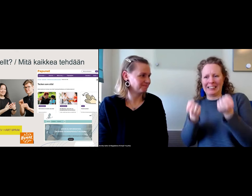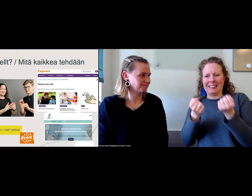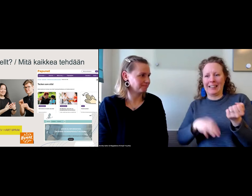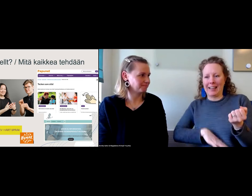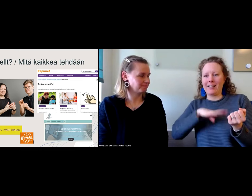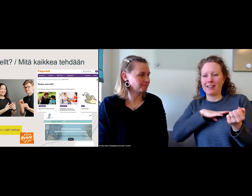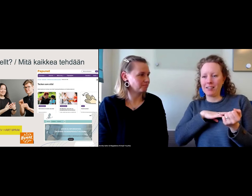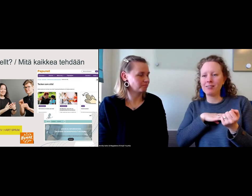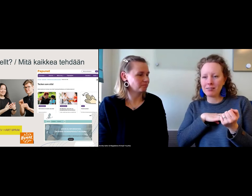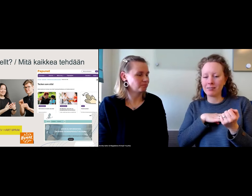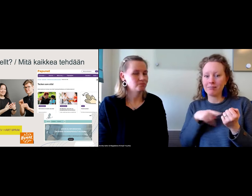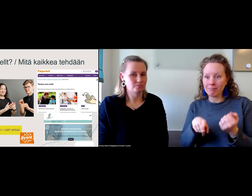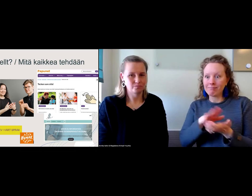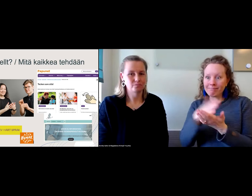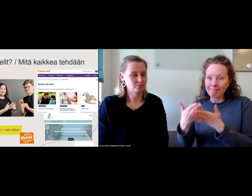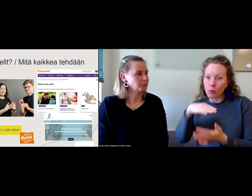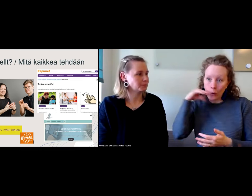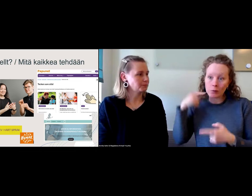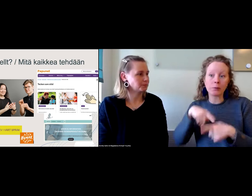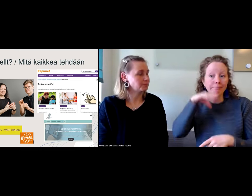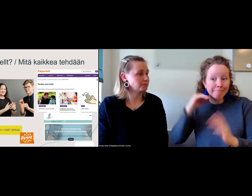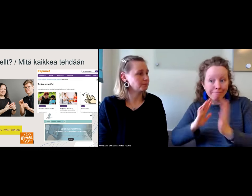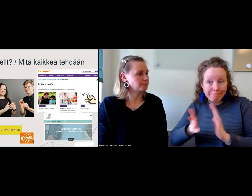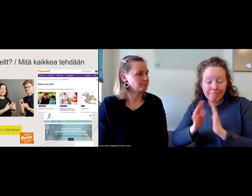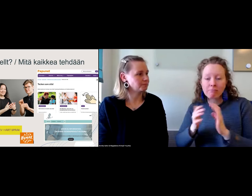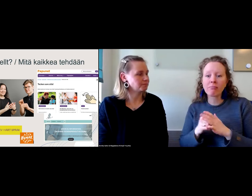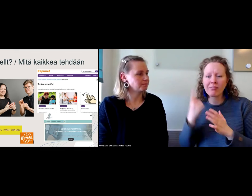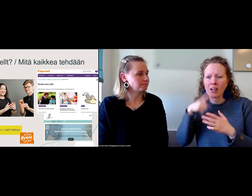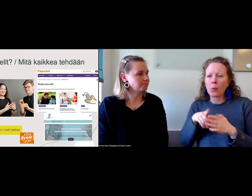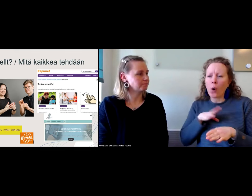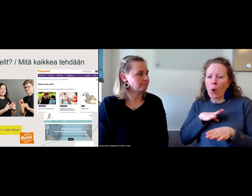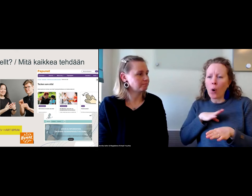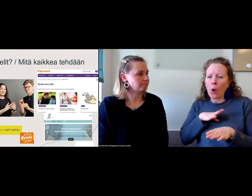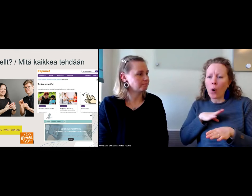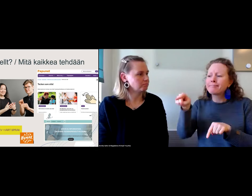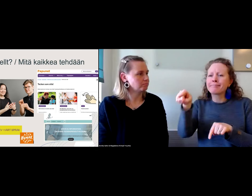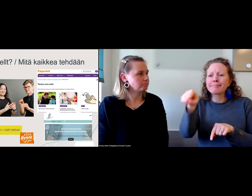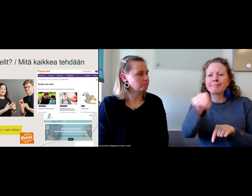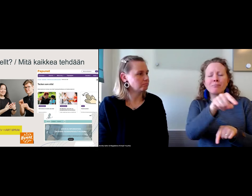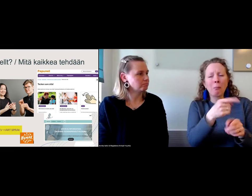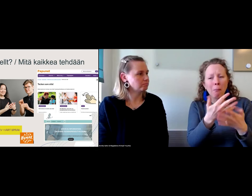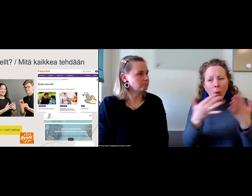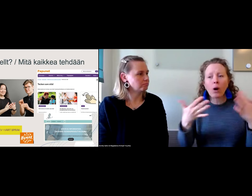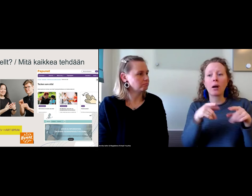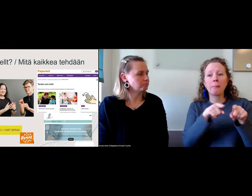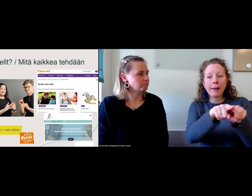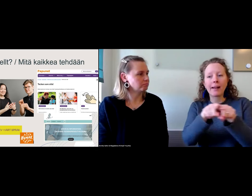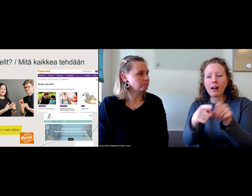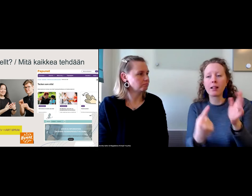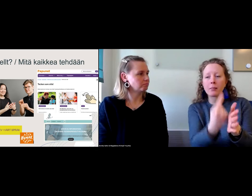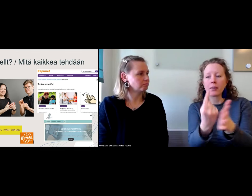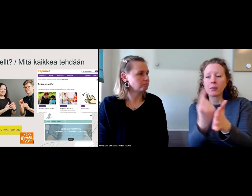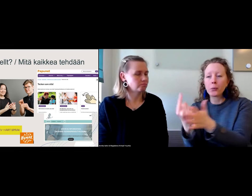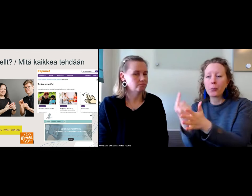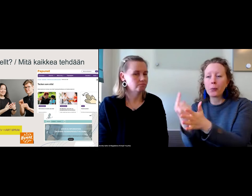Eli tämä lasten varhaisen vuorovaikutuksen edistäminen, niin ruotsiksi ja suomenruotsalaisella viittomakielellä.